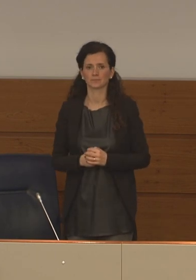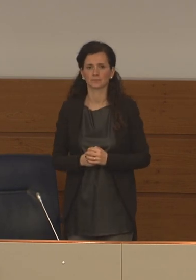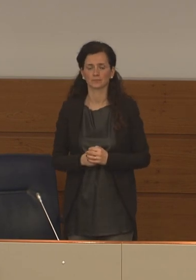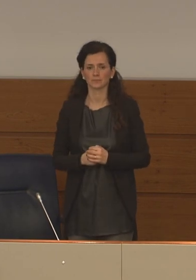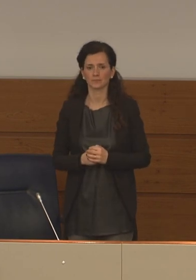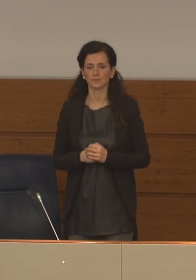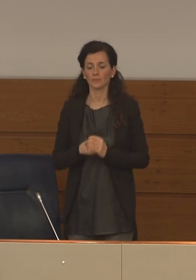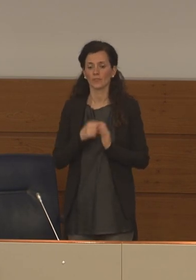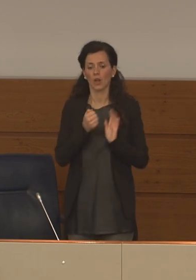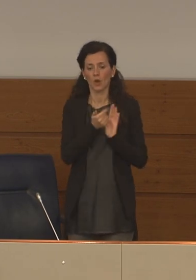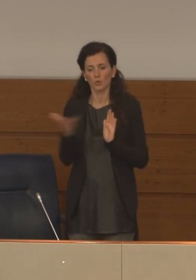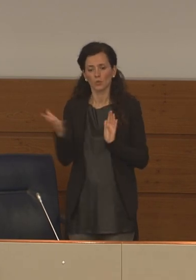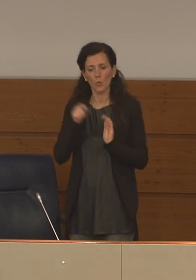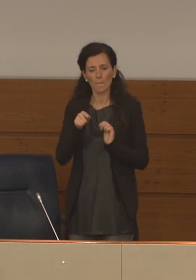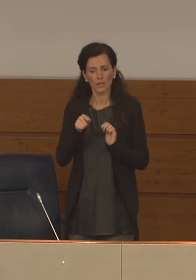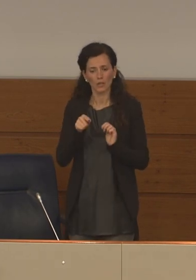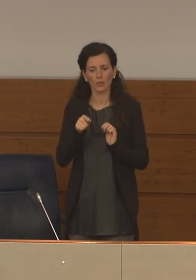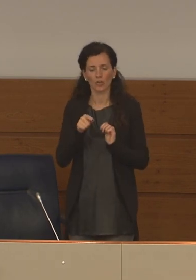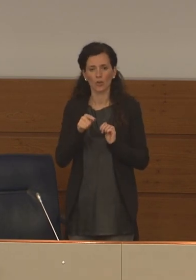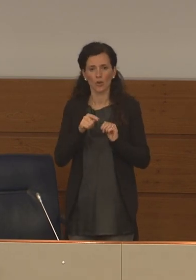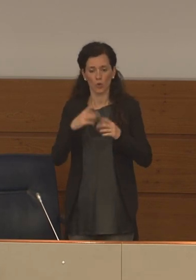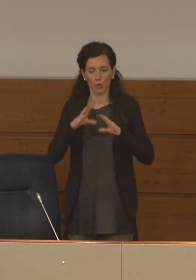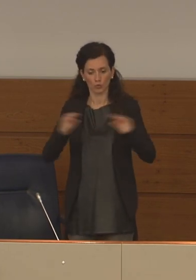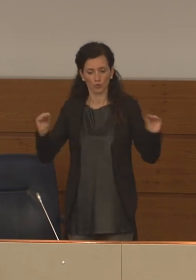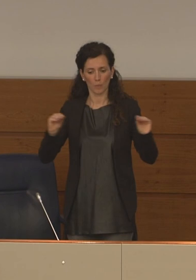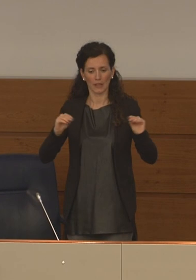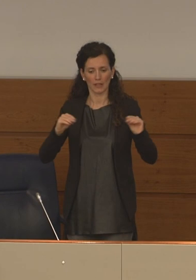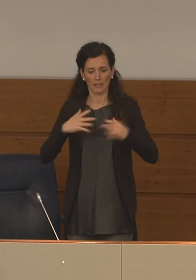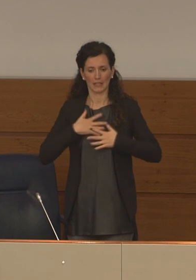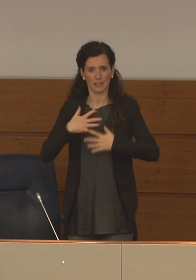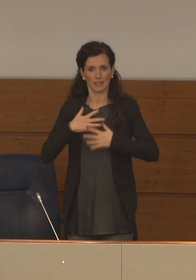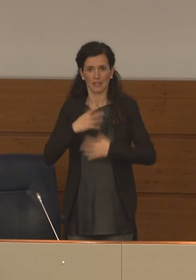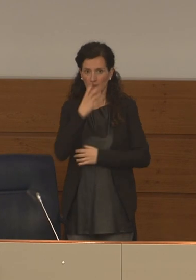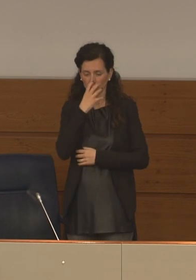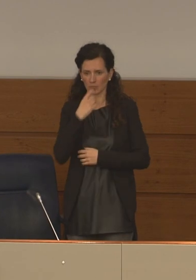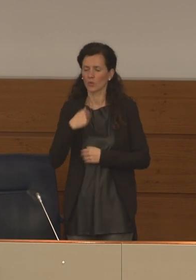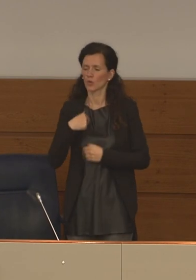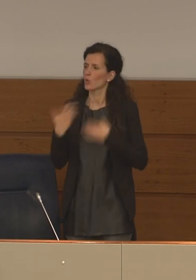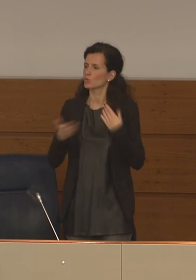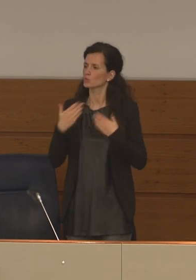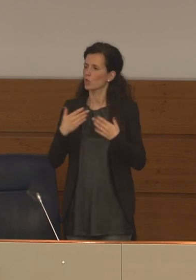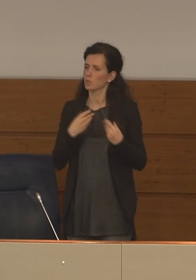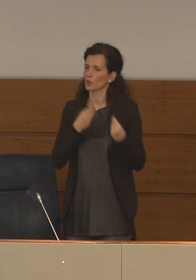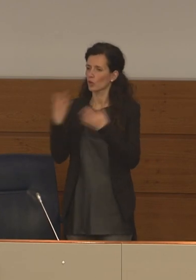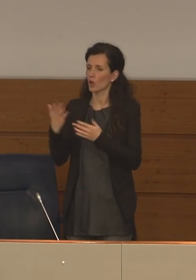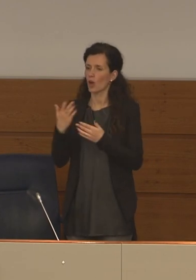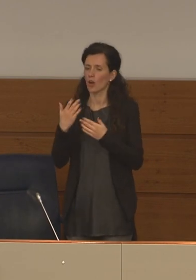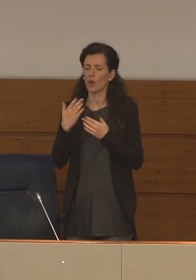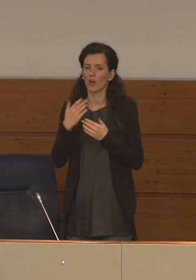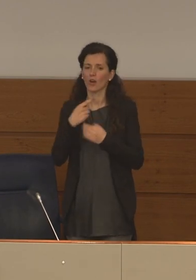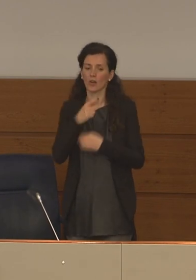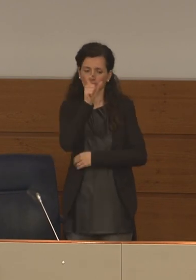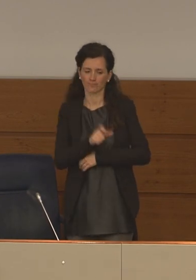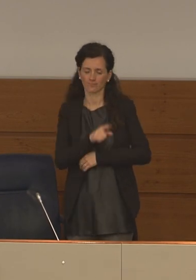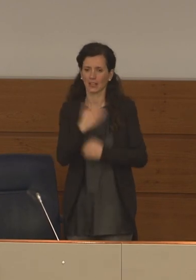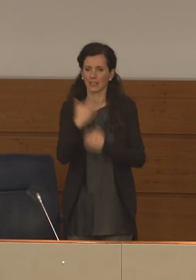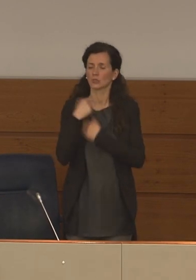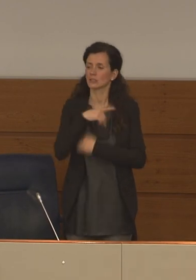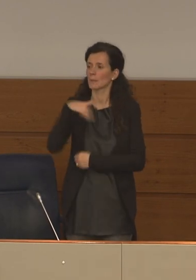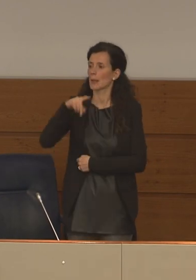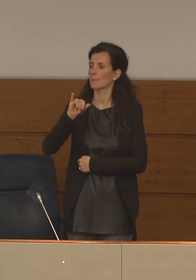allora sul numero dei ventilatori e le faccio avere subito tramite il nostro piero il dettaglio non ho con me questo dettaglio